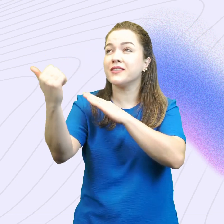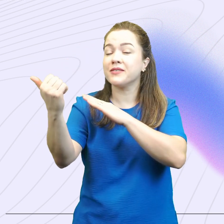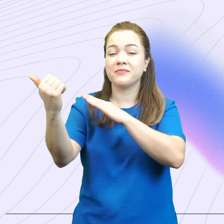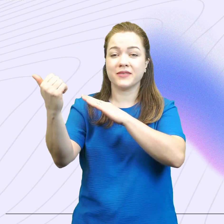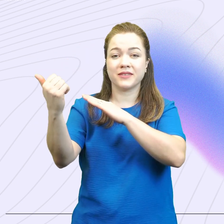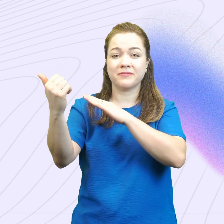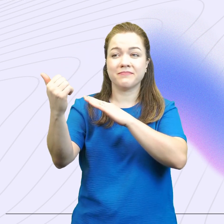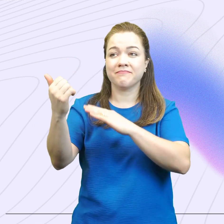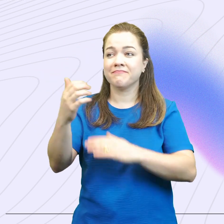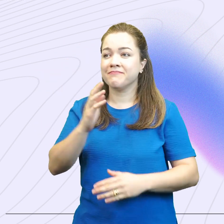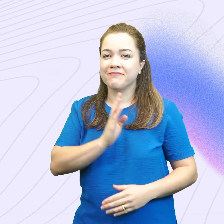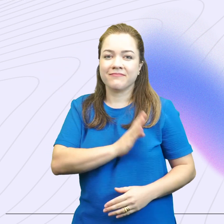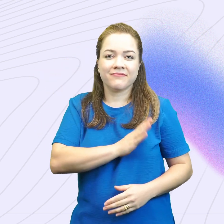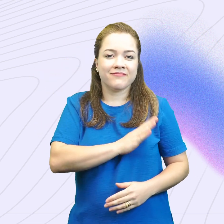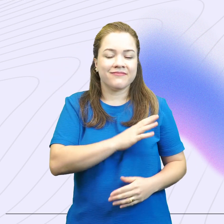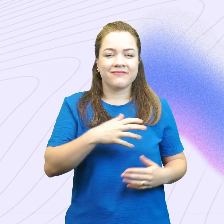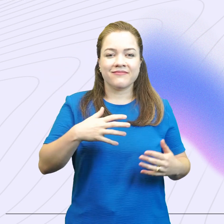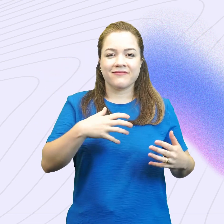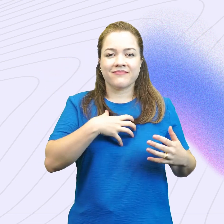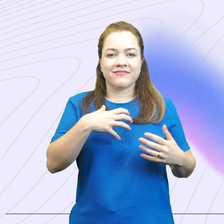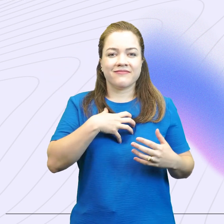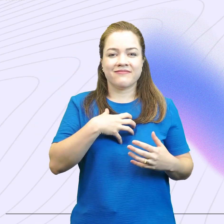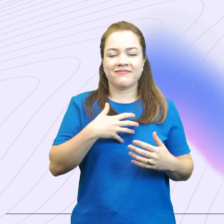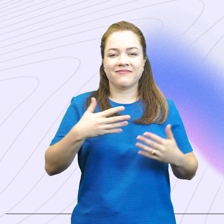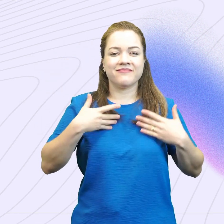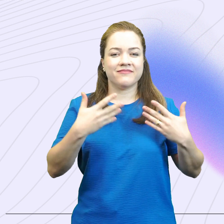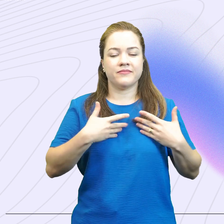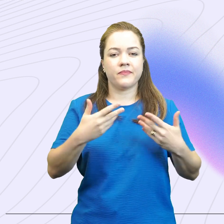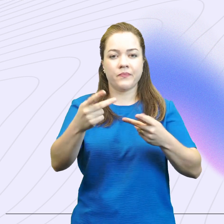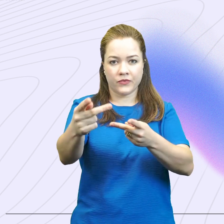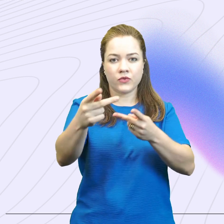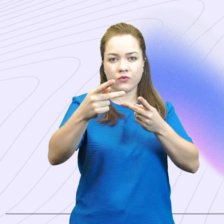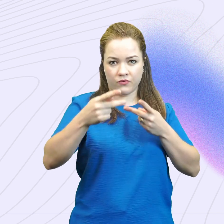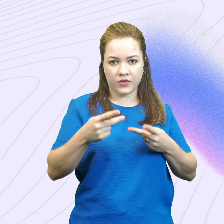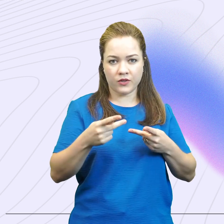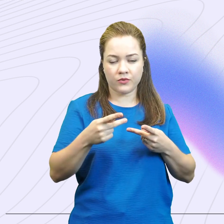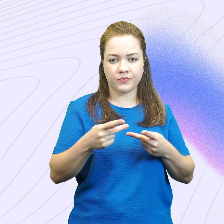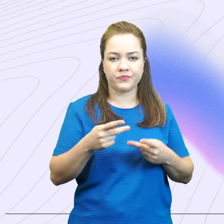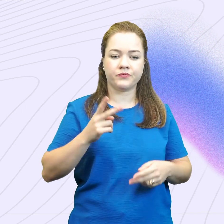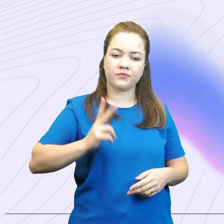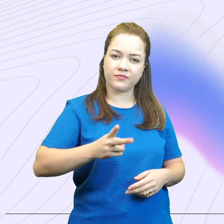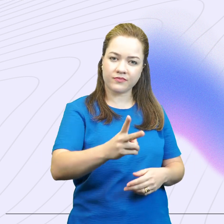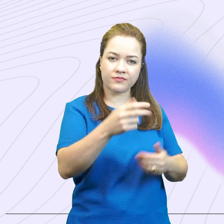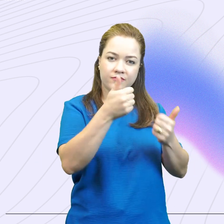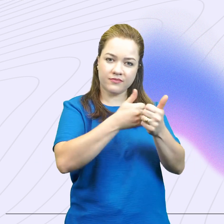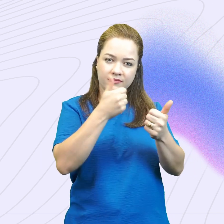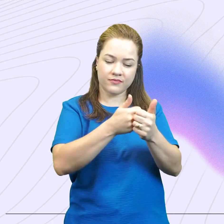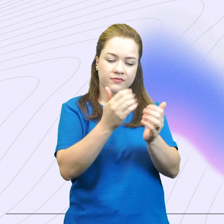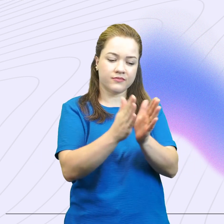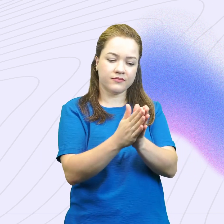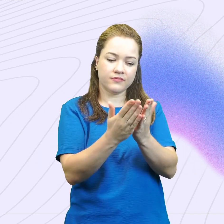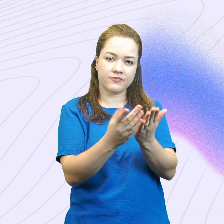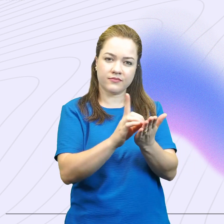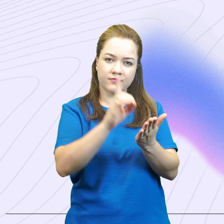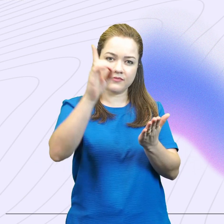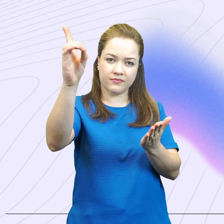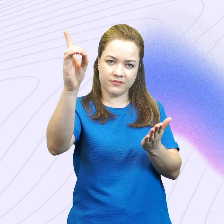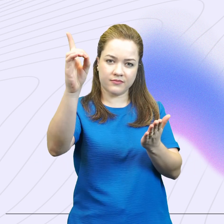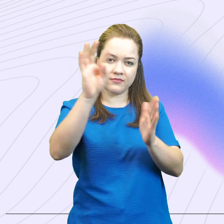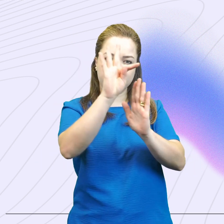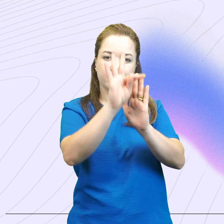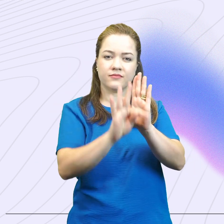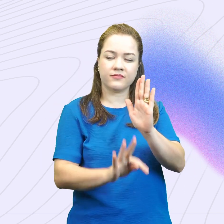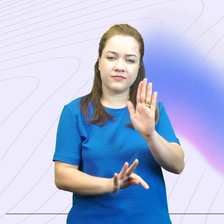trazer algo que move teu coração. E eu convido você, para a gente continuar nessa reflexão, a abrir a sua Bíblia no texto de